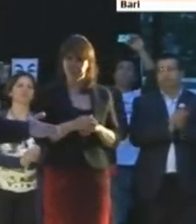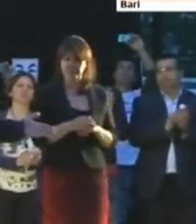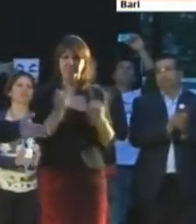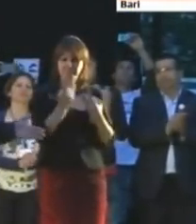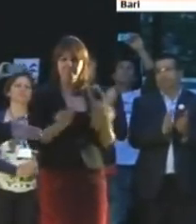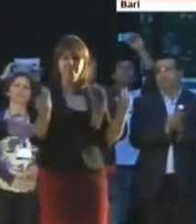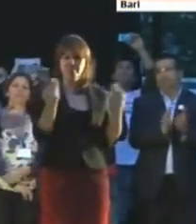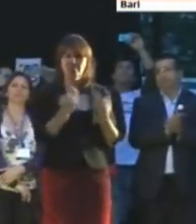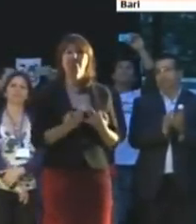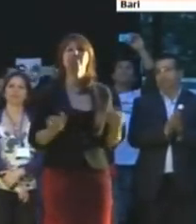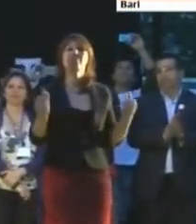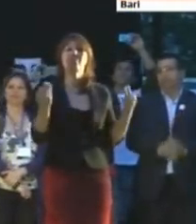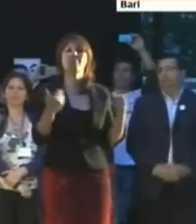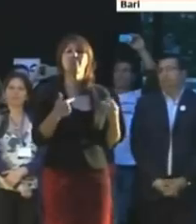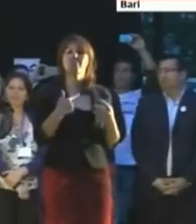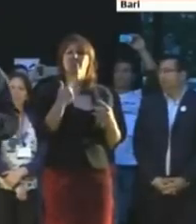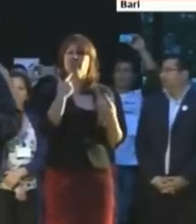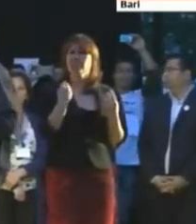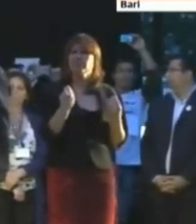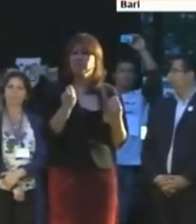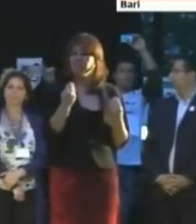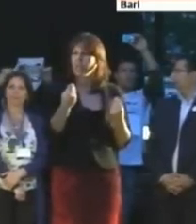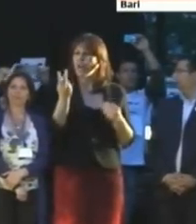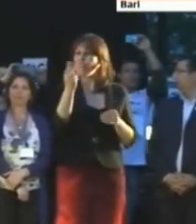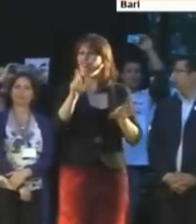Bene. Allora che cos'è?